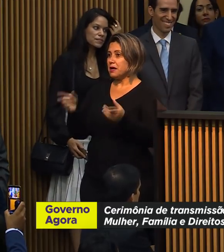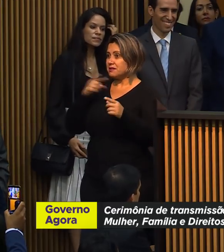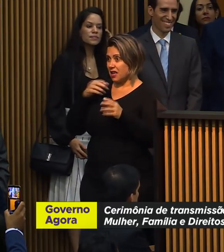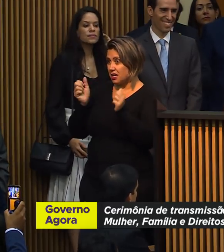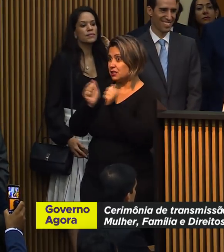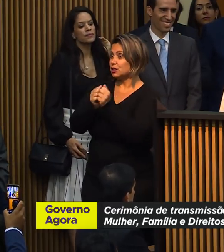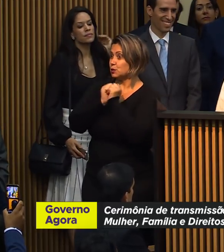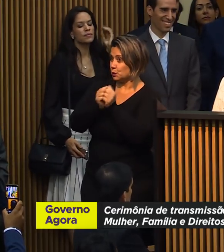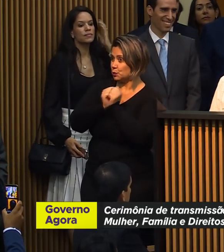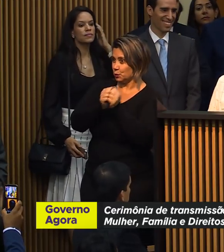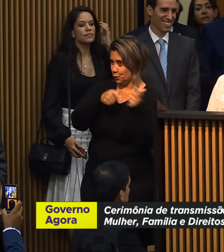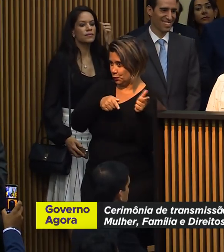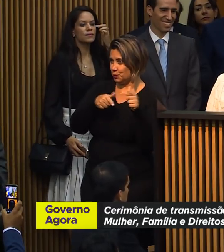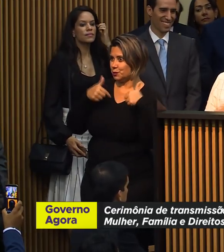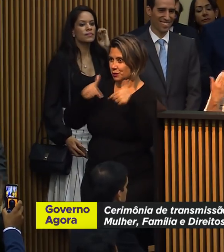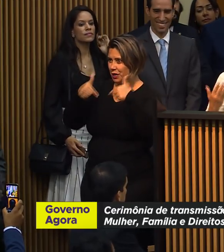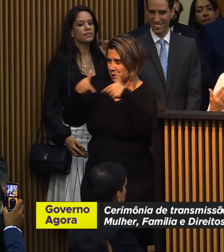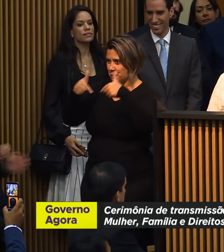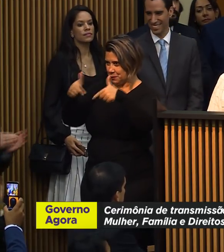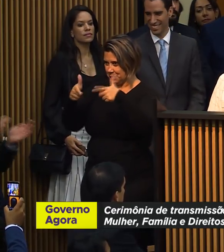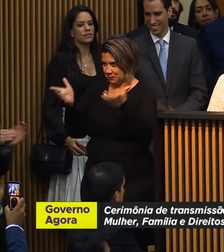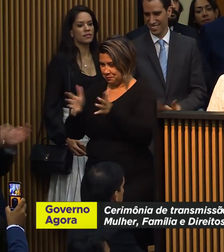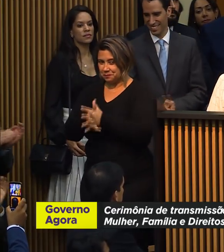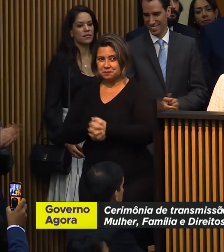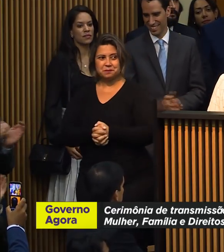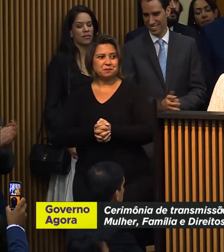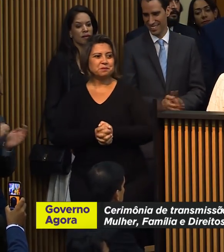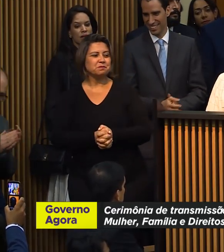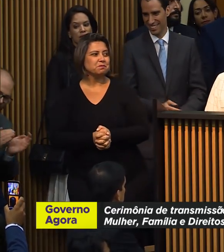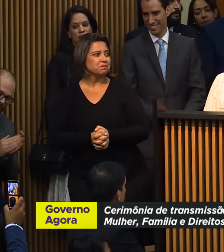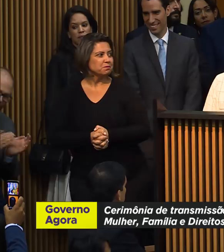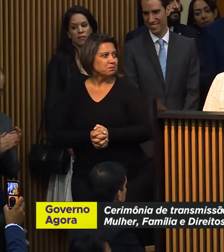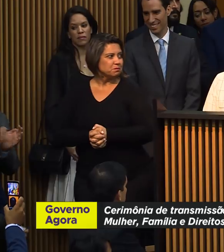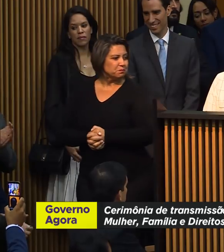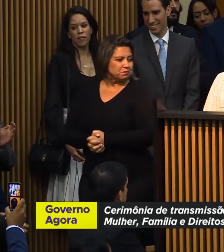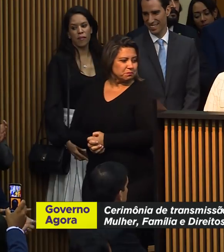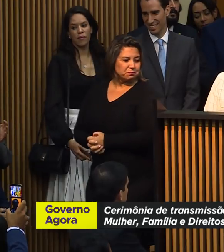fora desse time, saibam disso. Quero agradecer